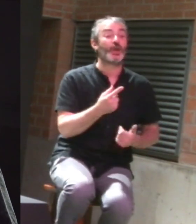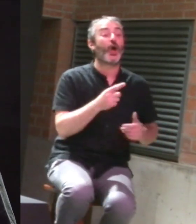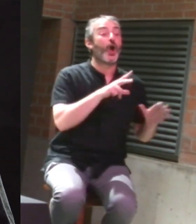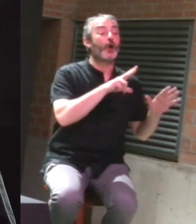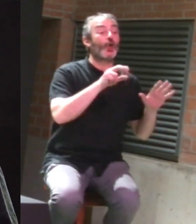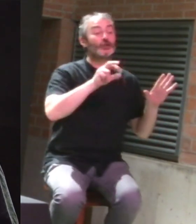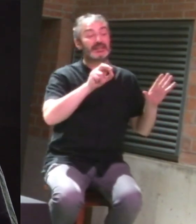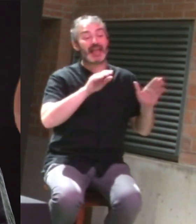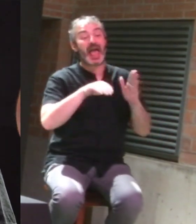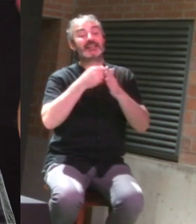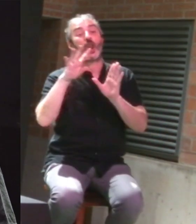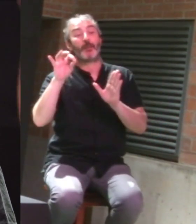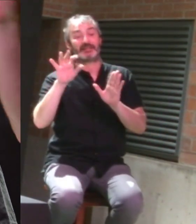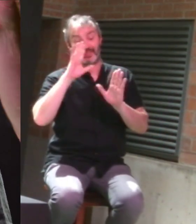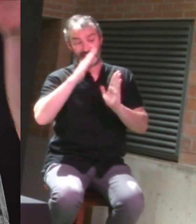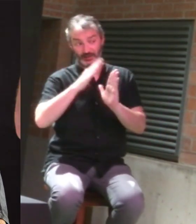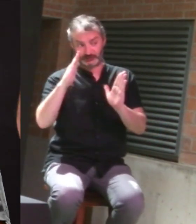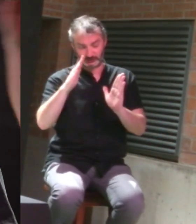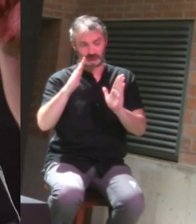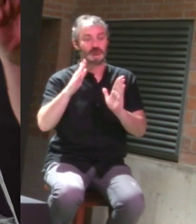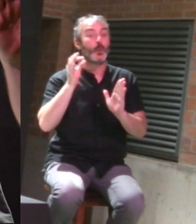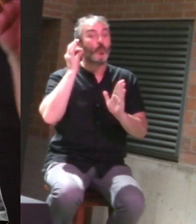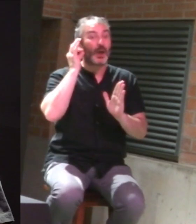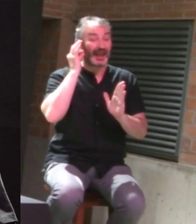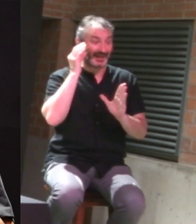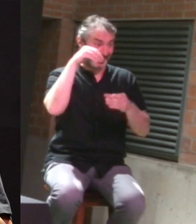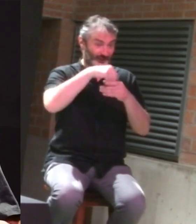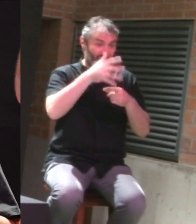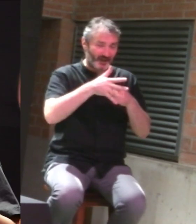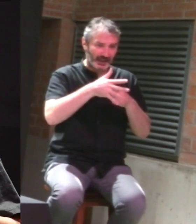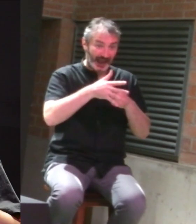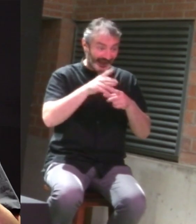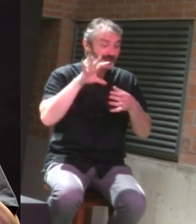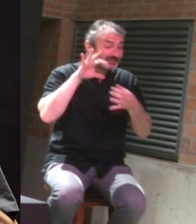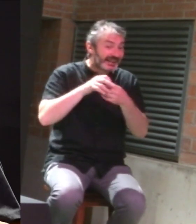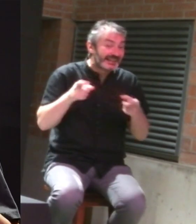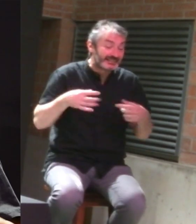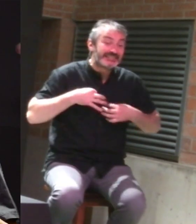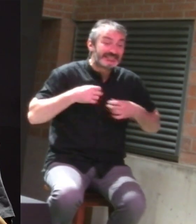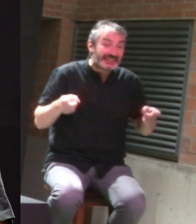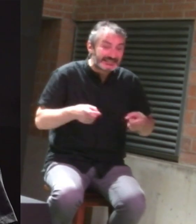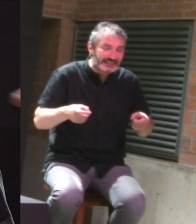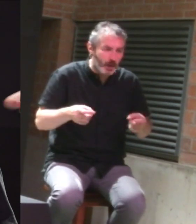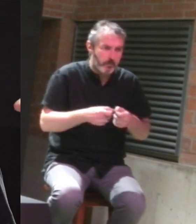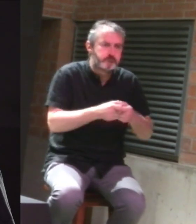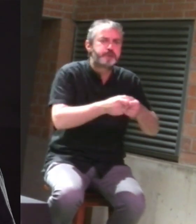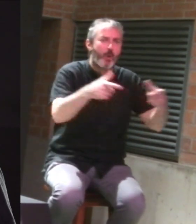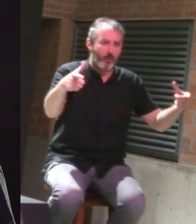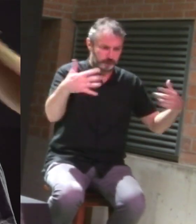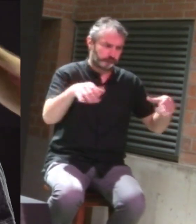de mujeres del sector textil creció de una manera bastante importante, bastante